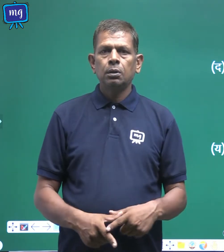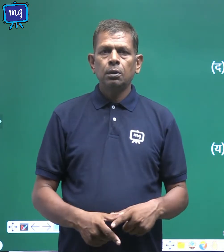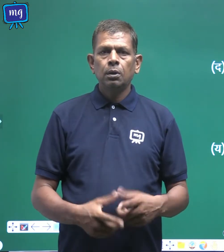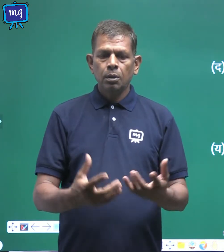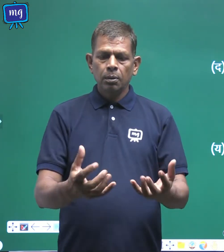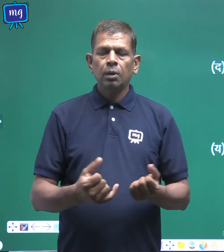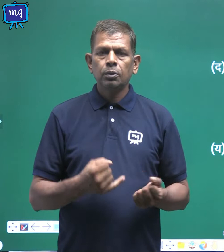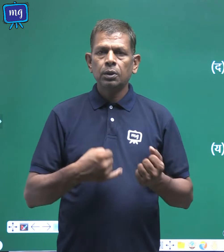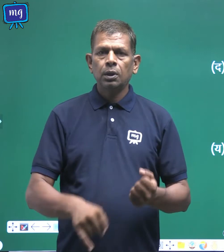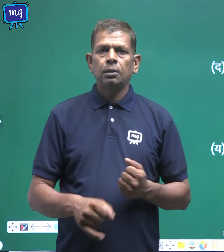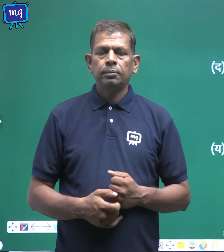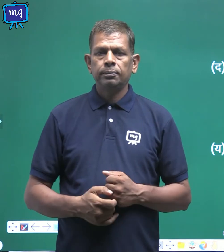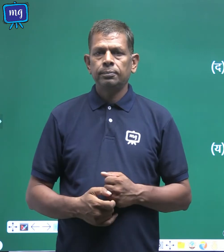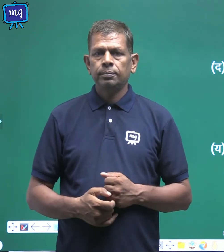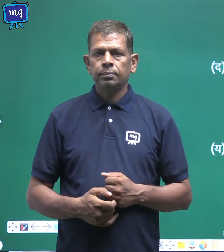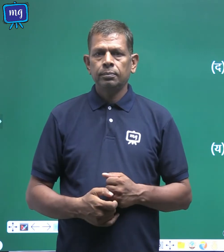प्राप्त होता है।